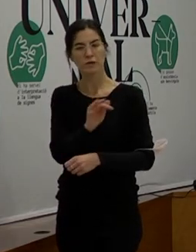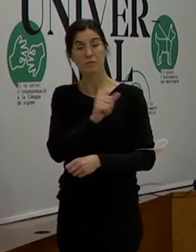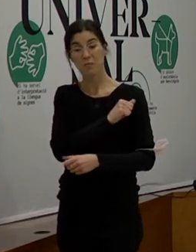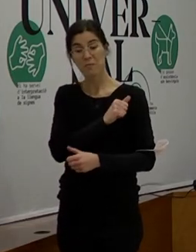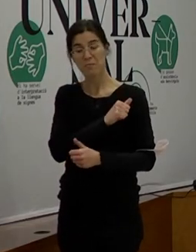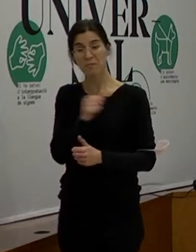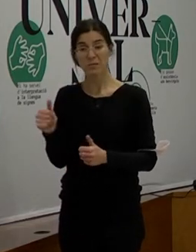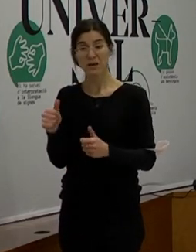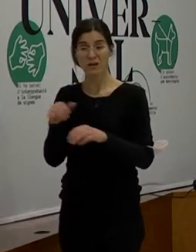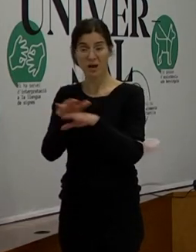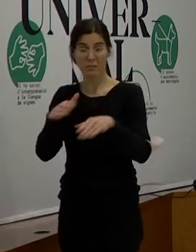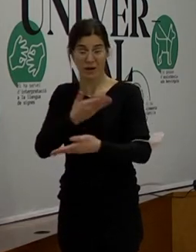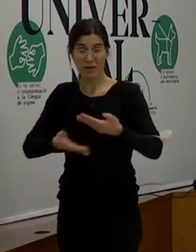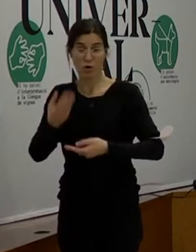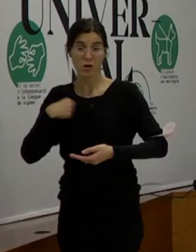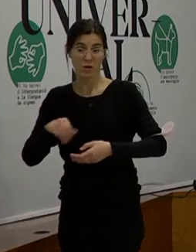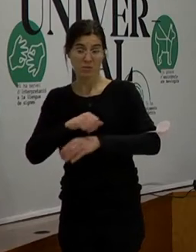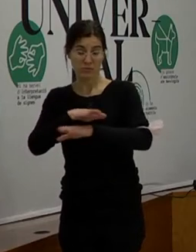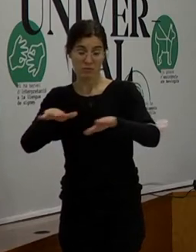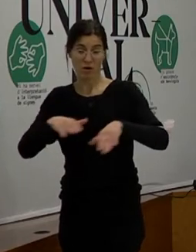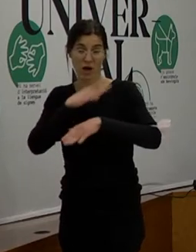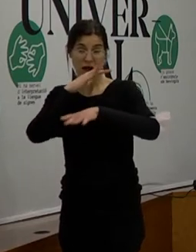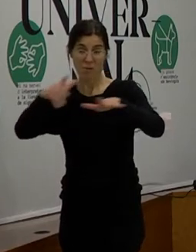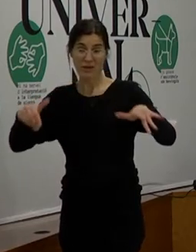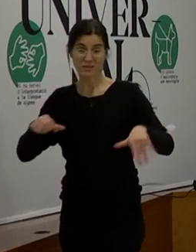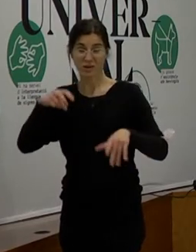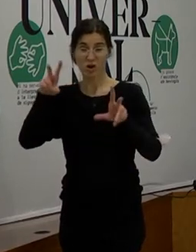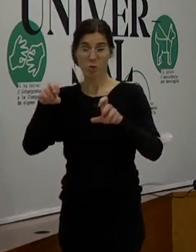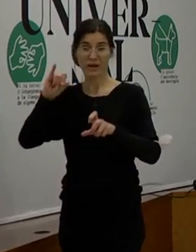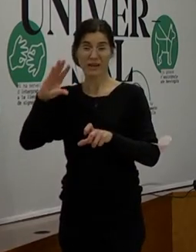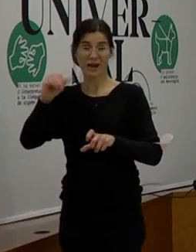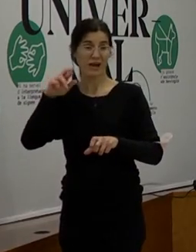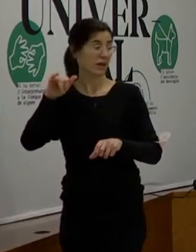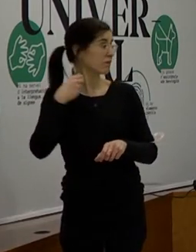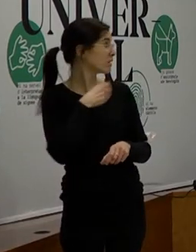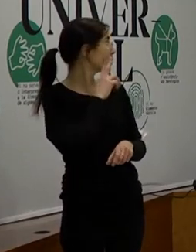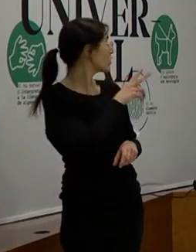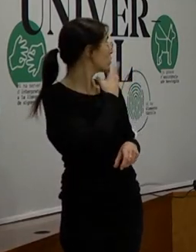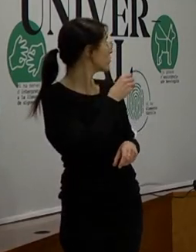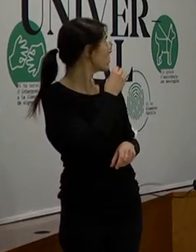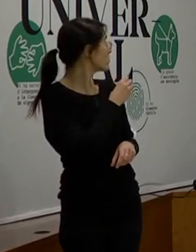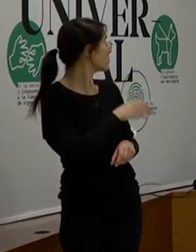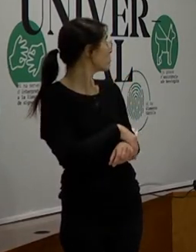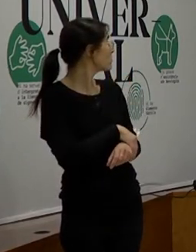canviador a la platja a Barcelona, a la platja de la Nova Icària. Mireu que maco, ens va quedar